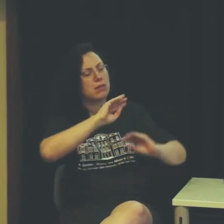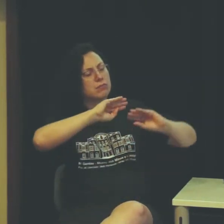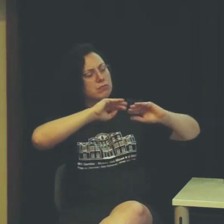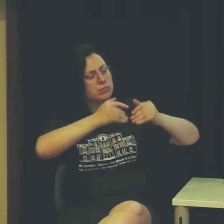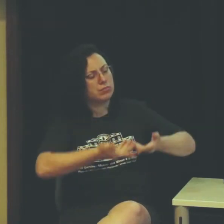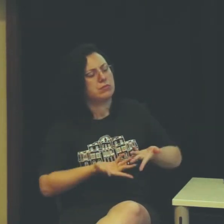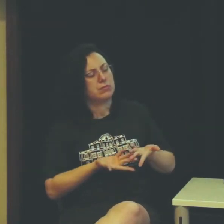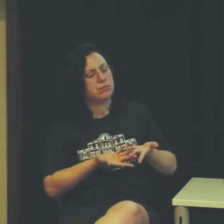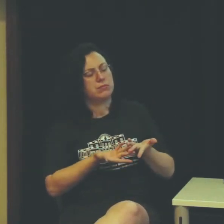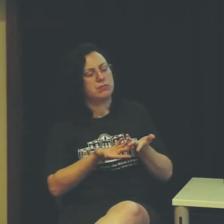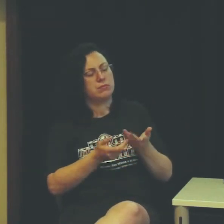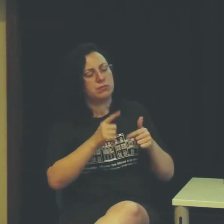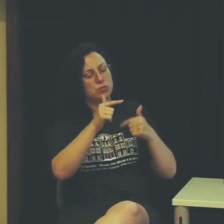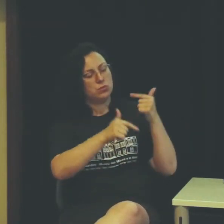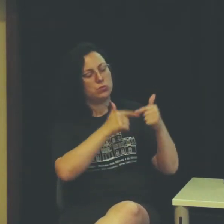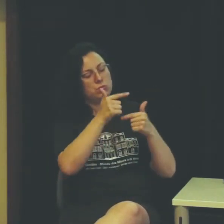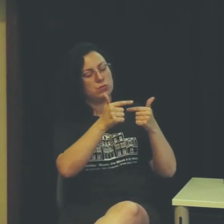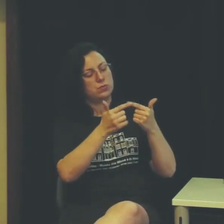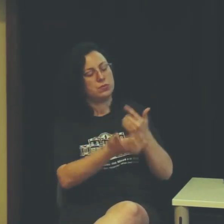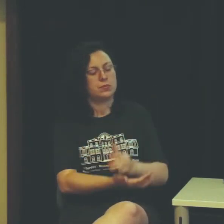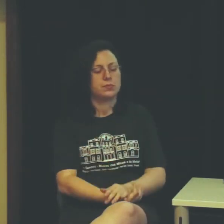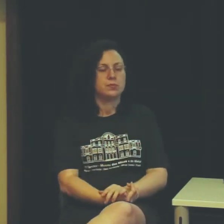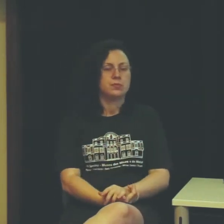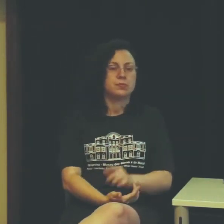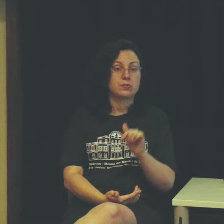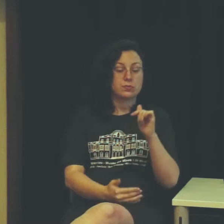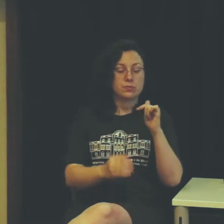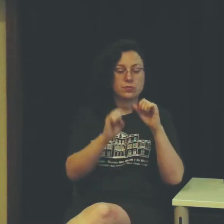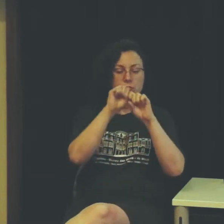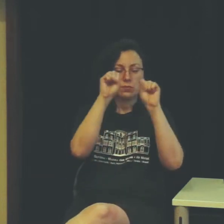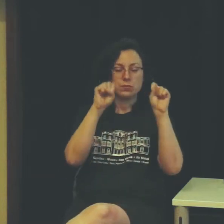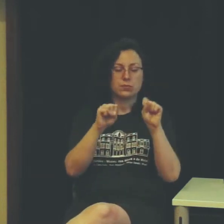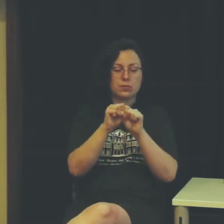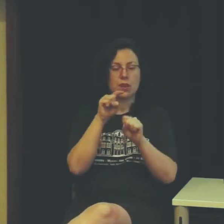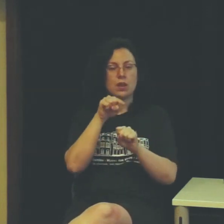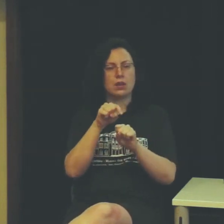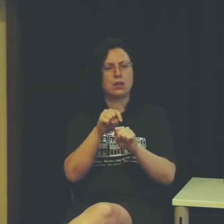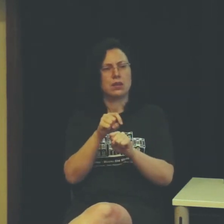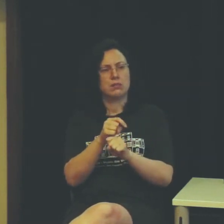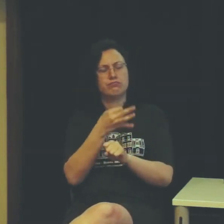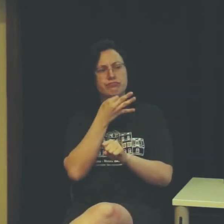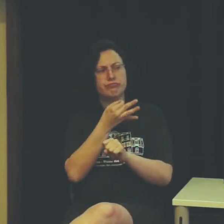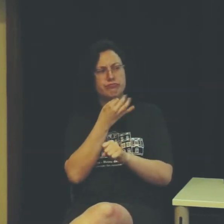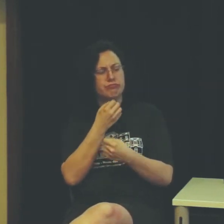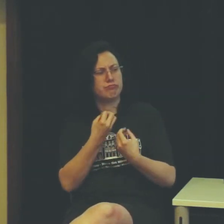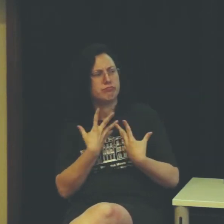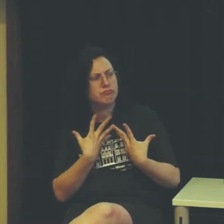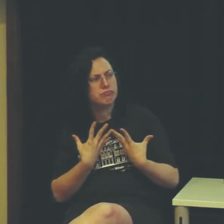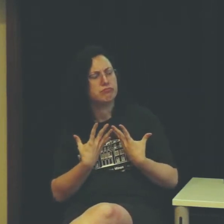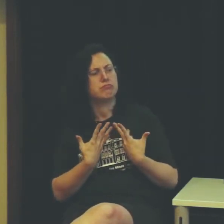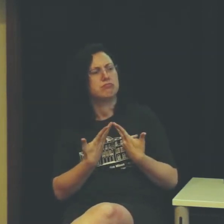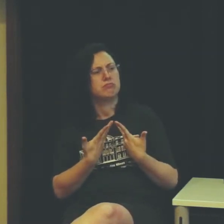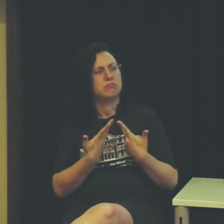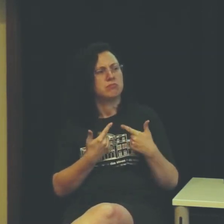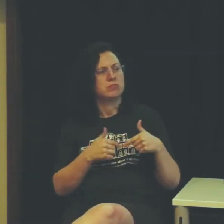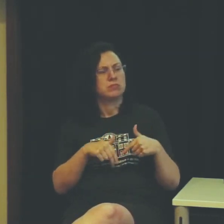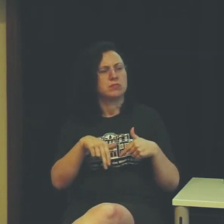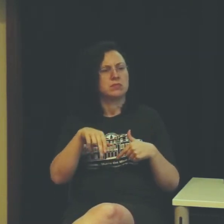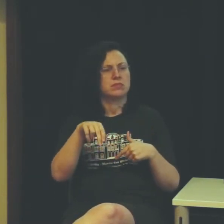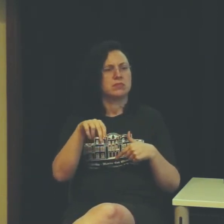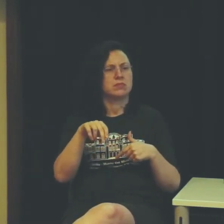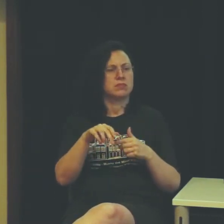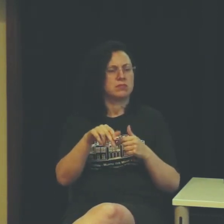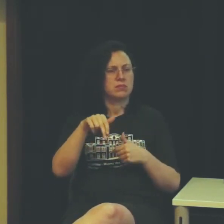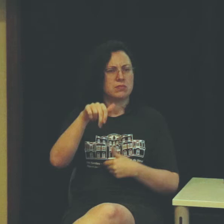completa. E esse sistema aqui foi muito elogiado nessa publicação da Nature Chemistry,